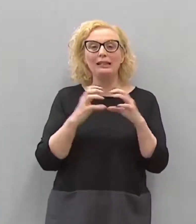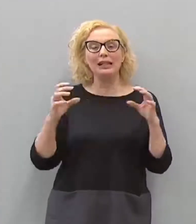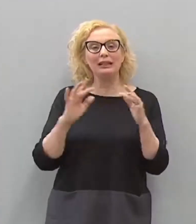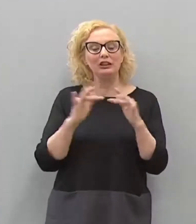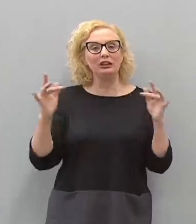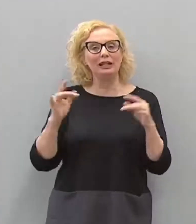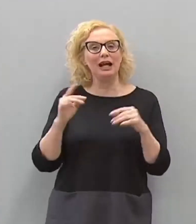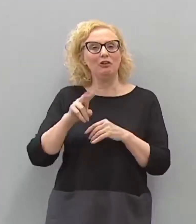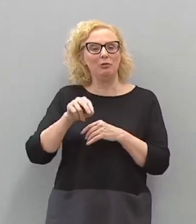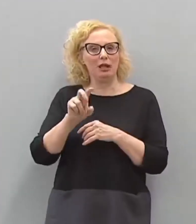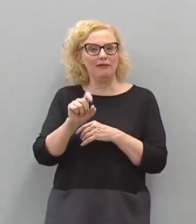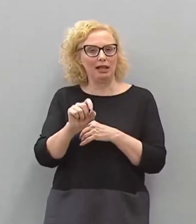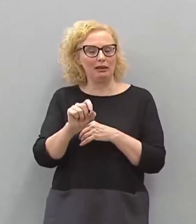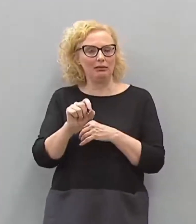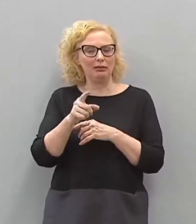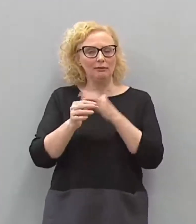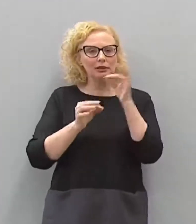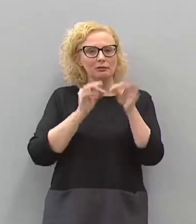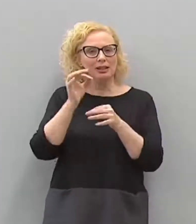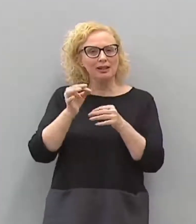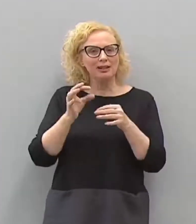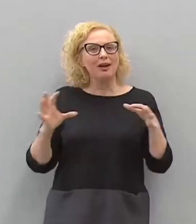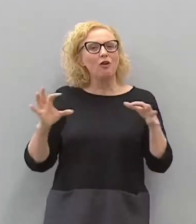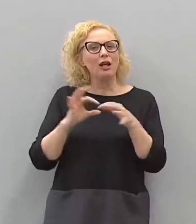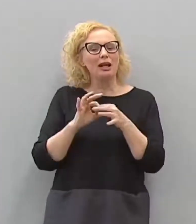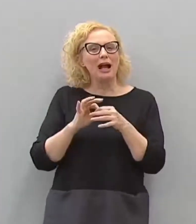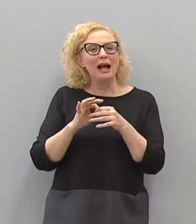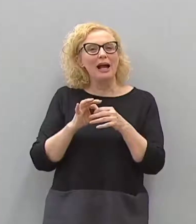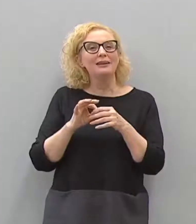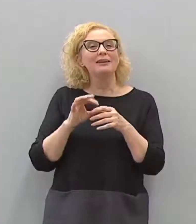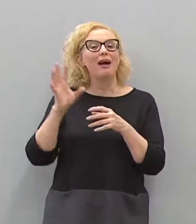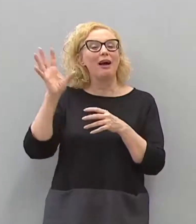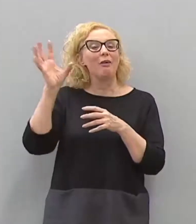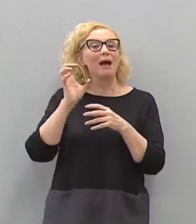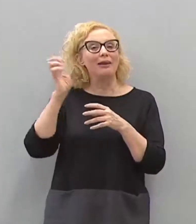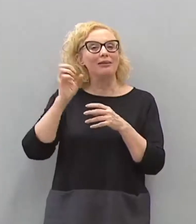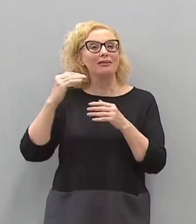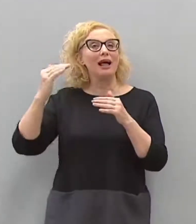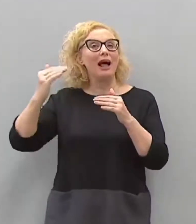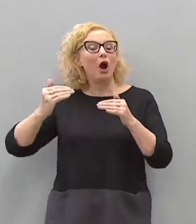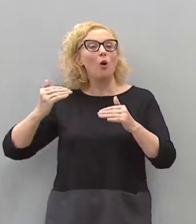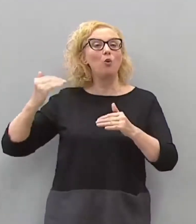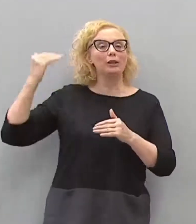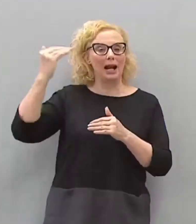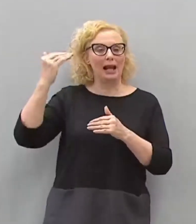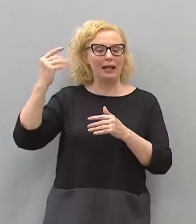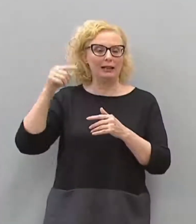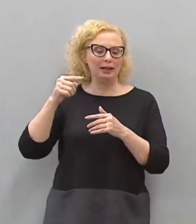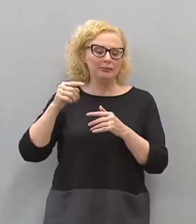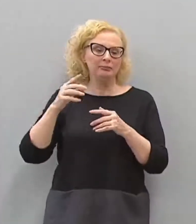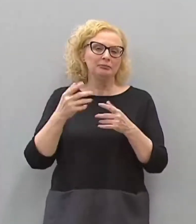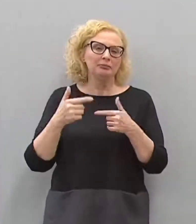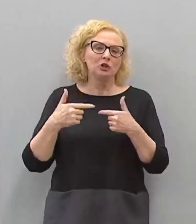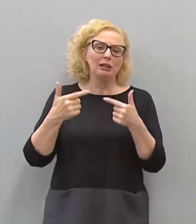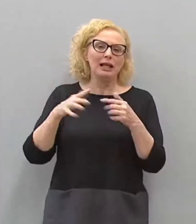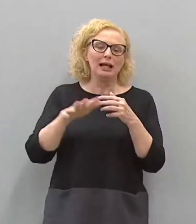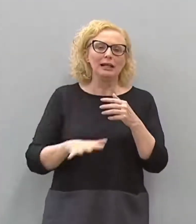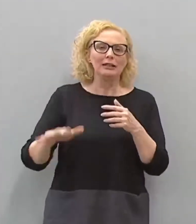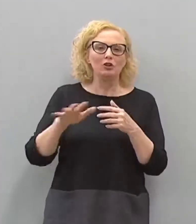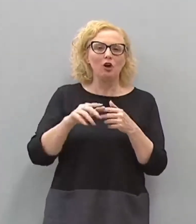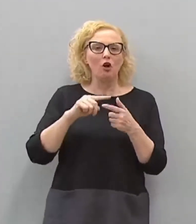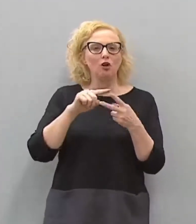2020 si sta parlando di banda ultralarga la banda ultralarga viene diciamo erogata sul territorio in due modalità